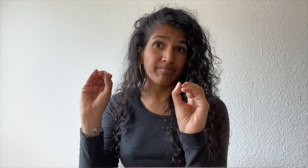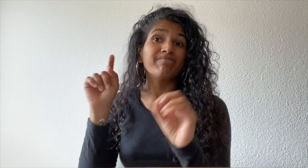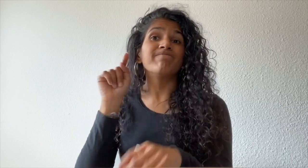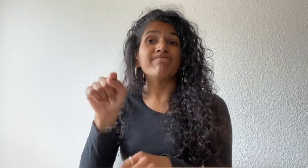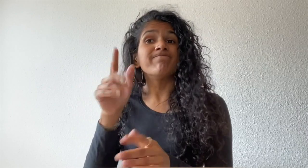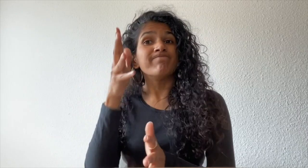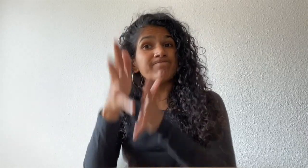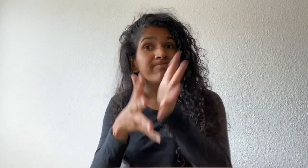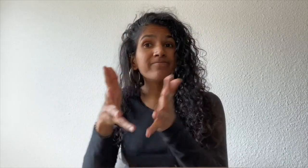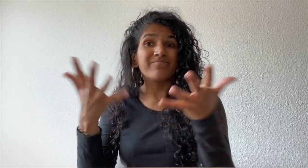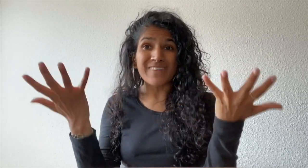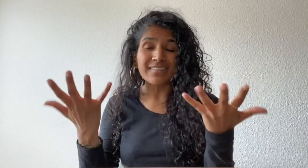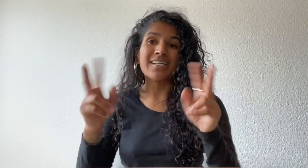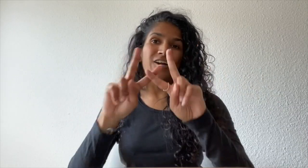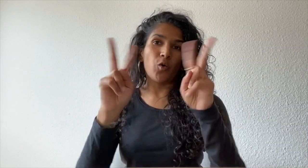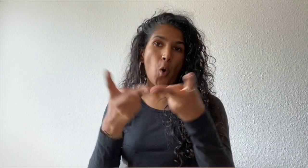diese internationale.